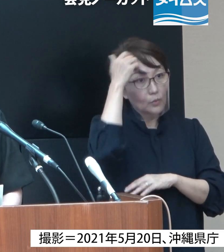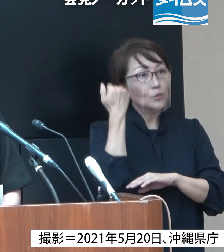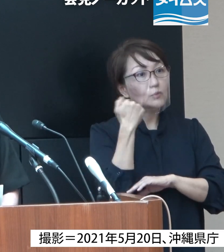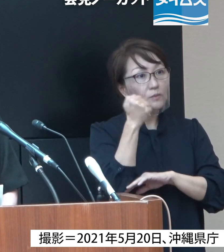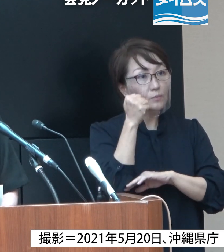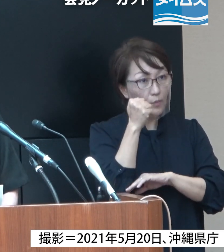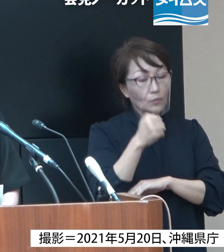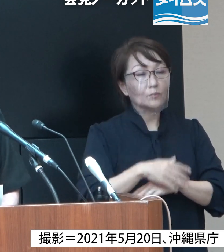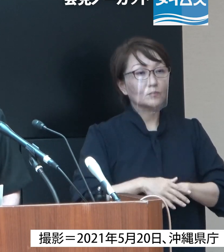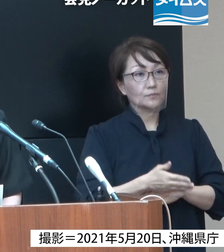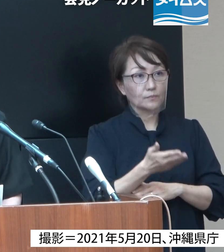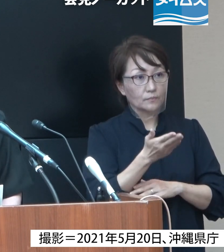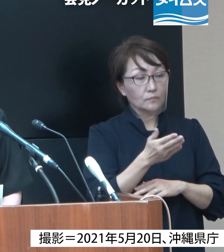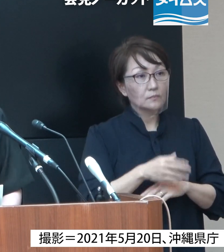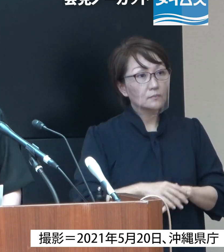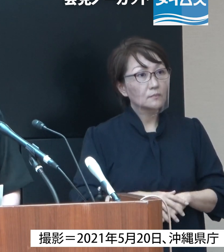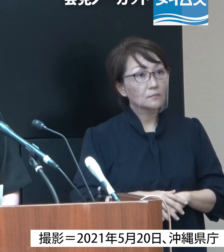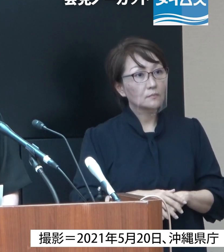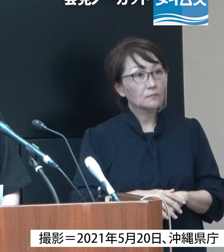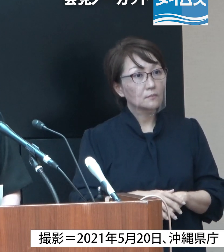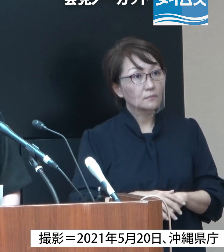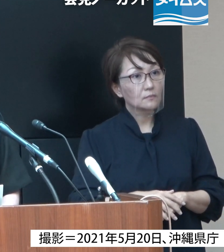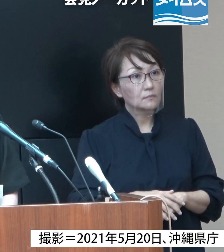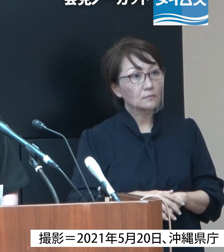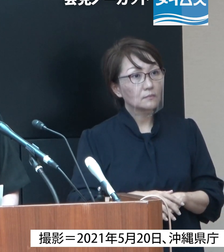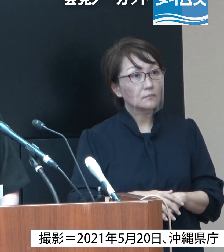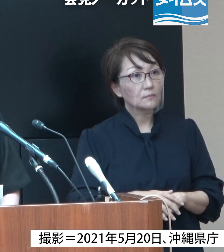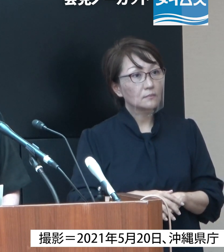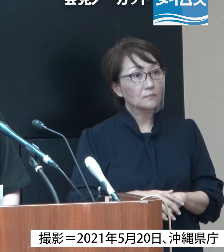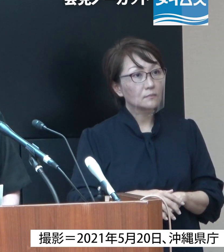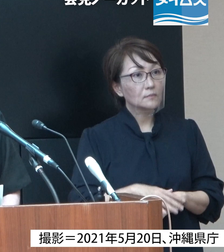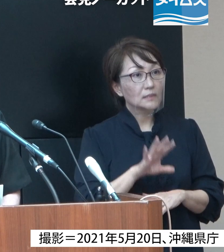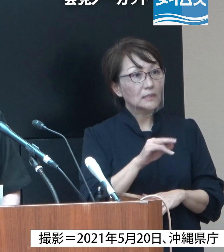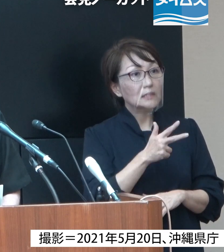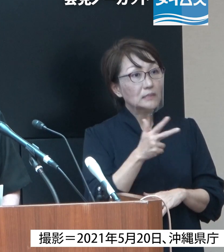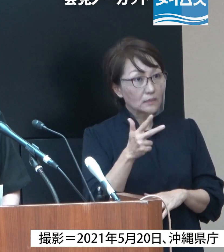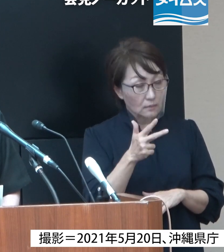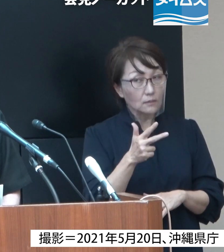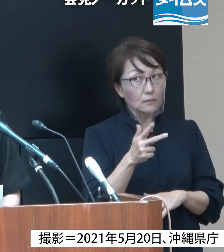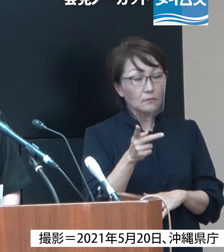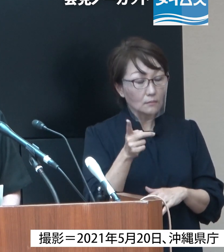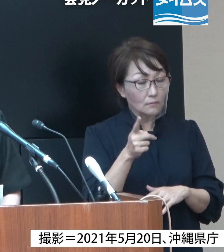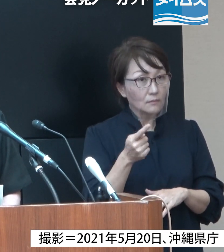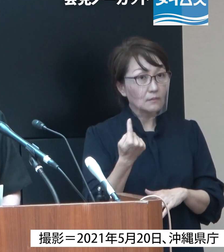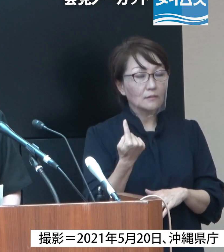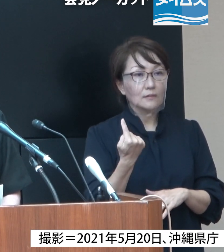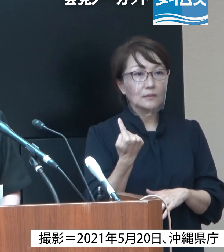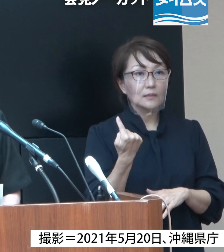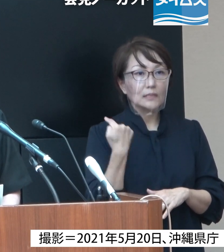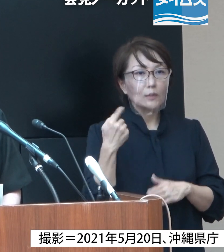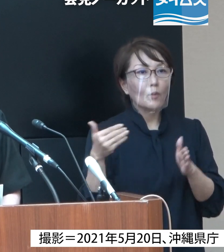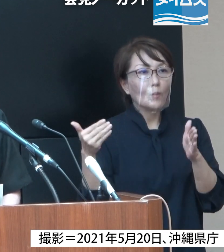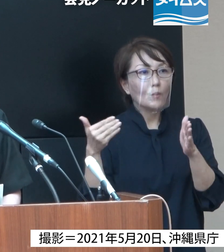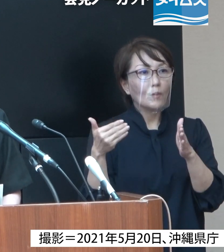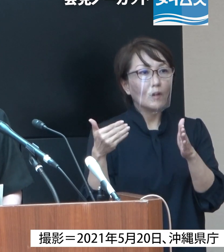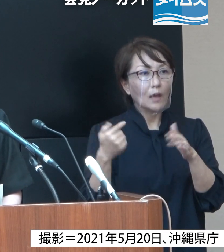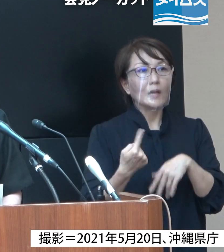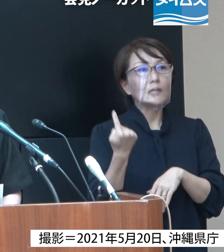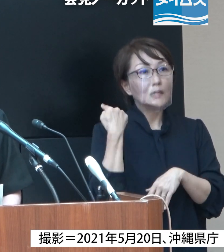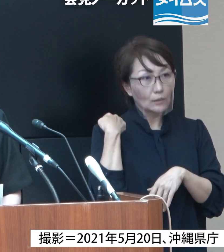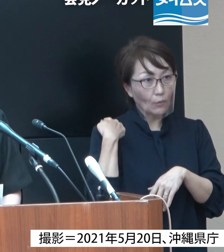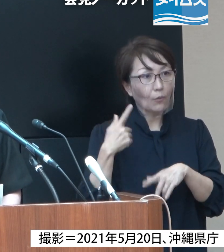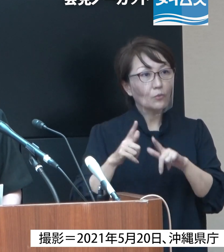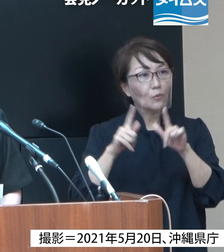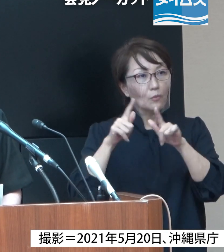皆様からお受けいたします。 新報 さんどうぞ。 琉球新報の池田です。知事は昨日まで上京してて、今日本日帰ってきたと思うんですけども、 昨日帰ってき